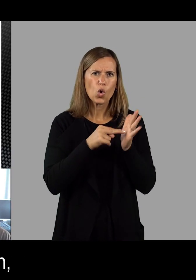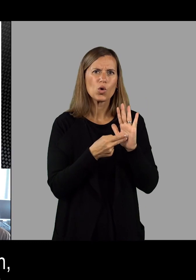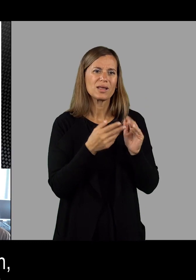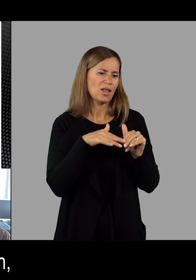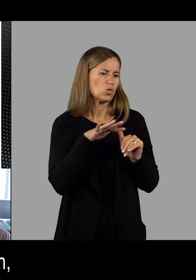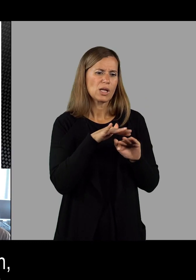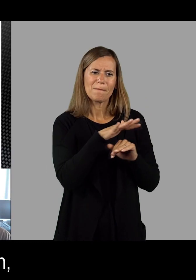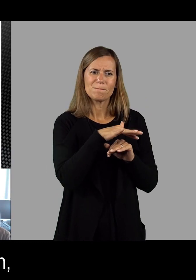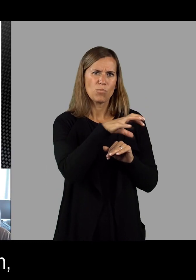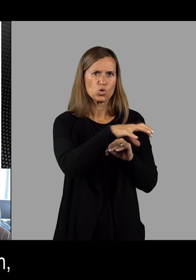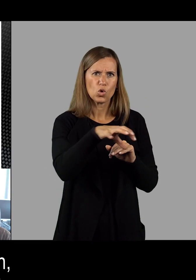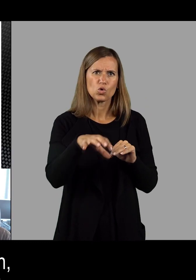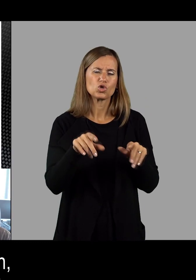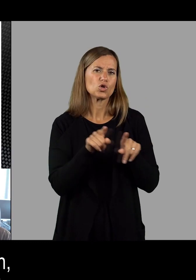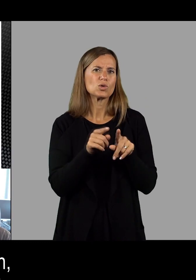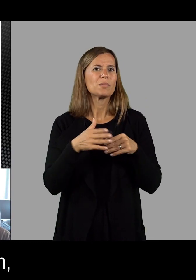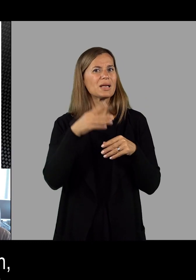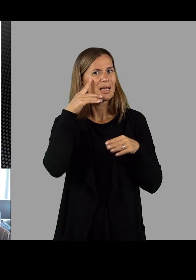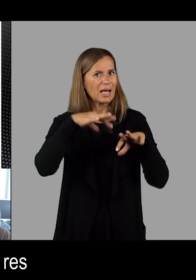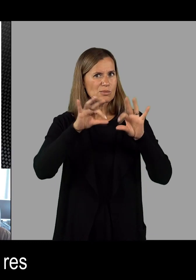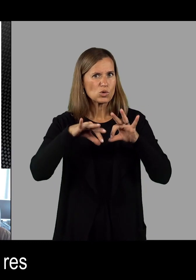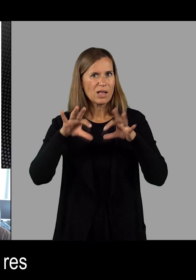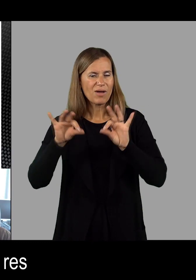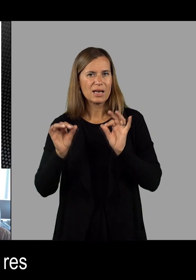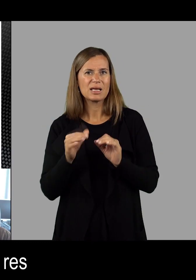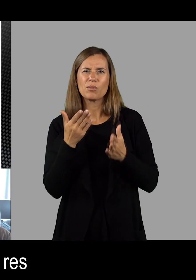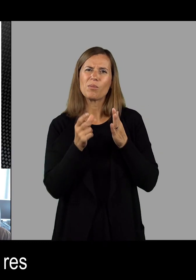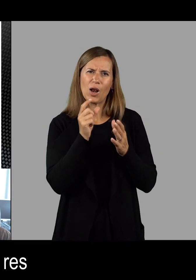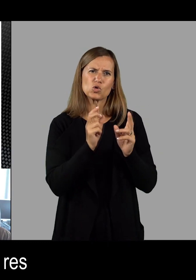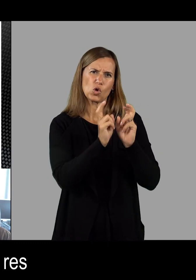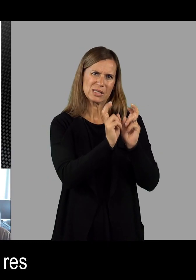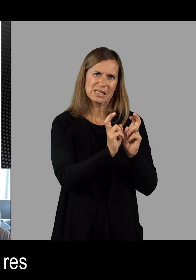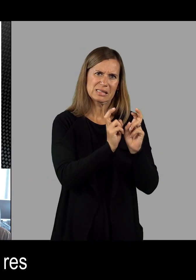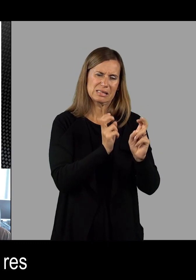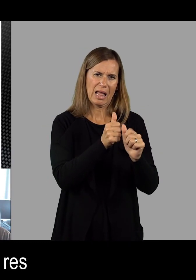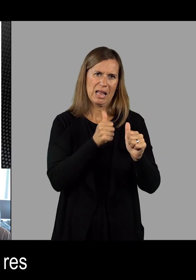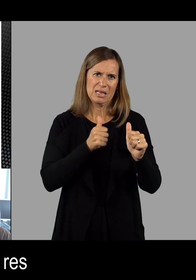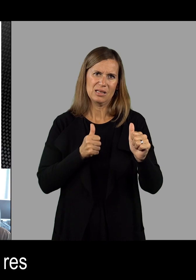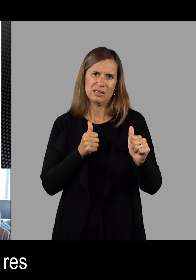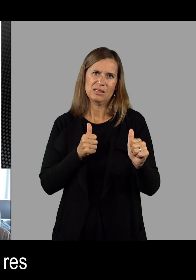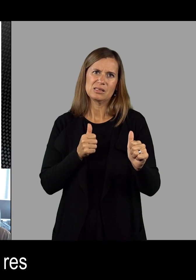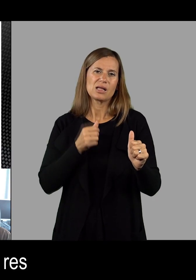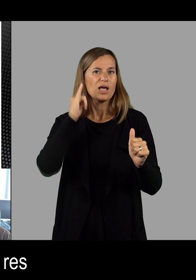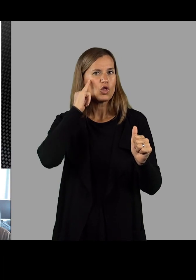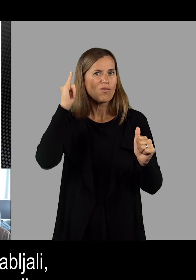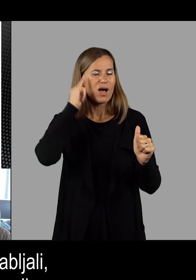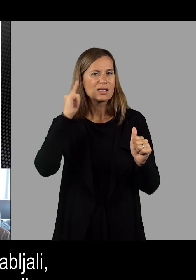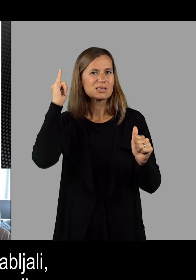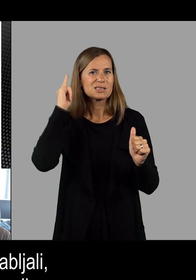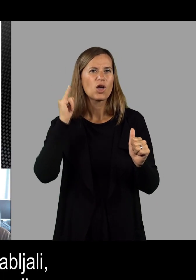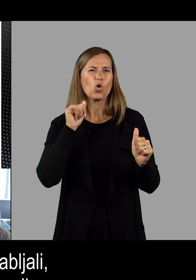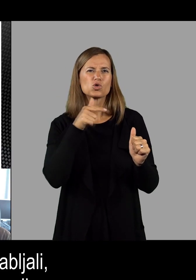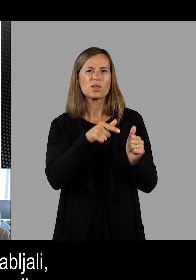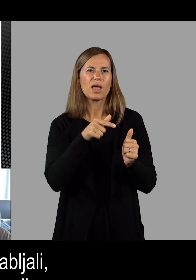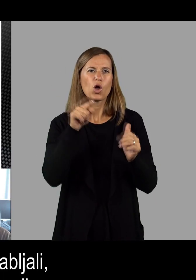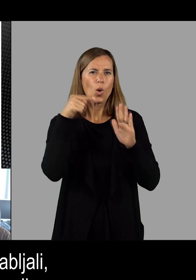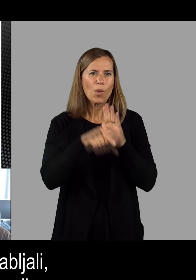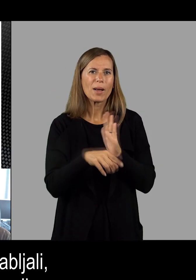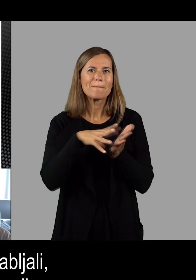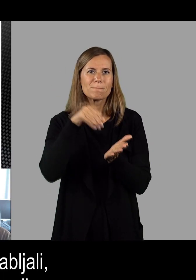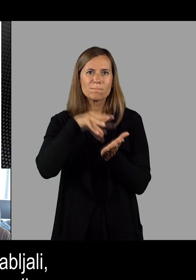teh navedenih področjih, tudi pri razpoznavalnikih. Morda so malo zastali res z nekimi inovacijami, ko so se ti zadnji globoki